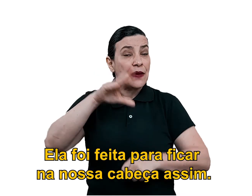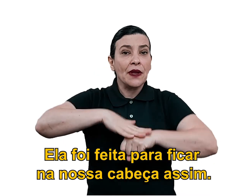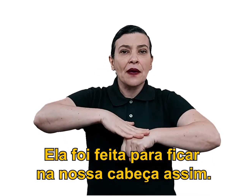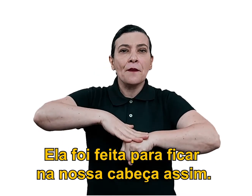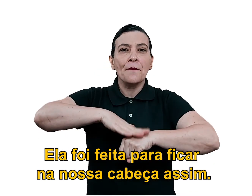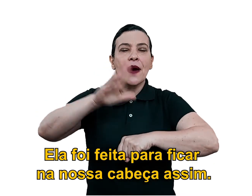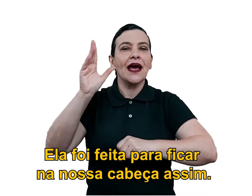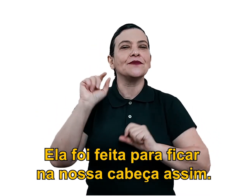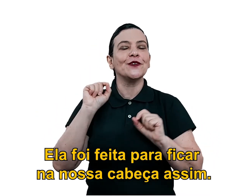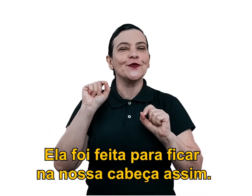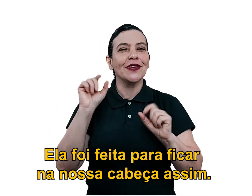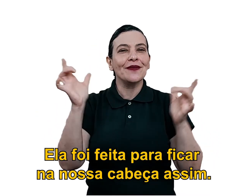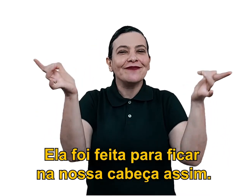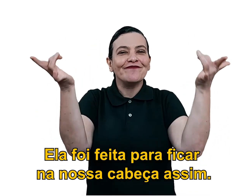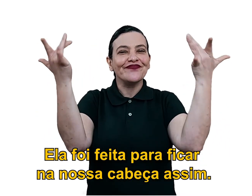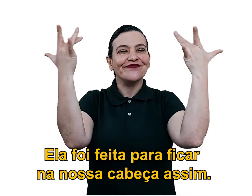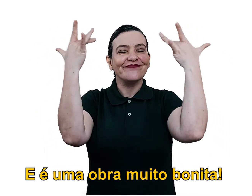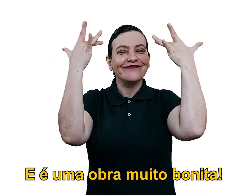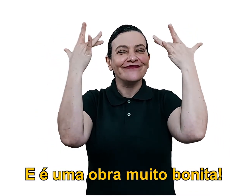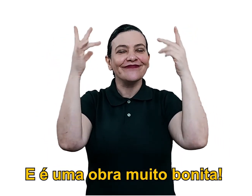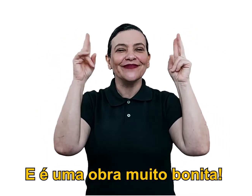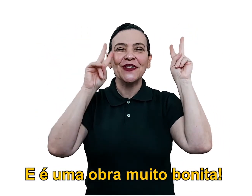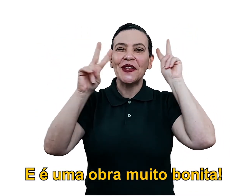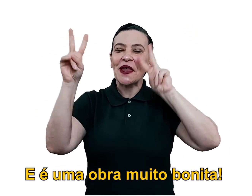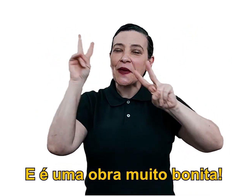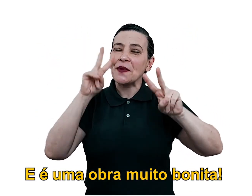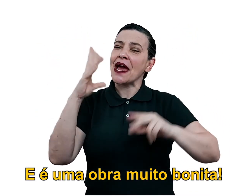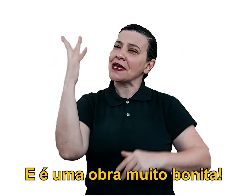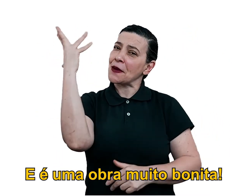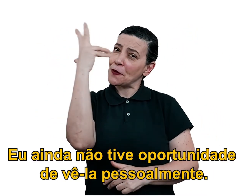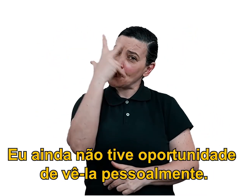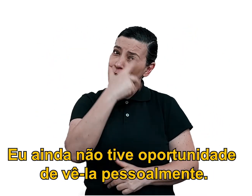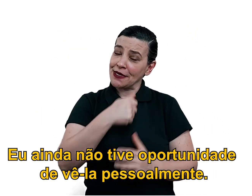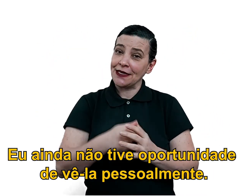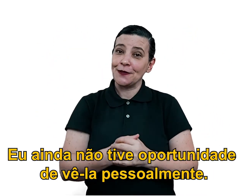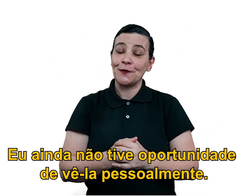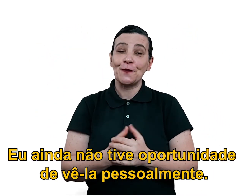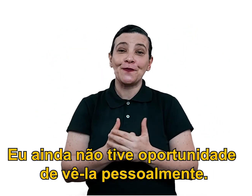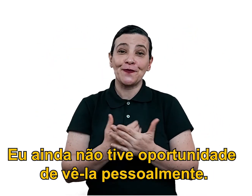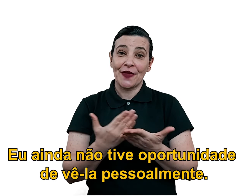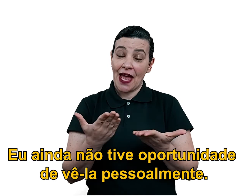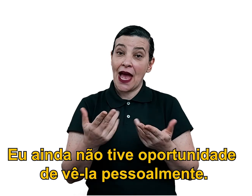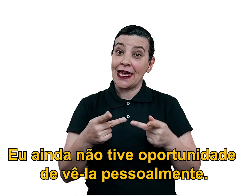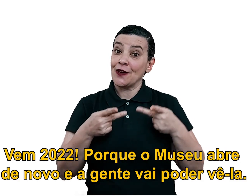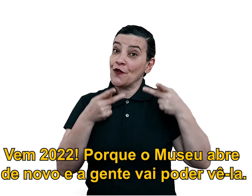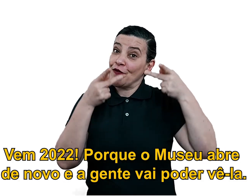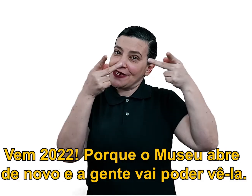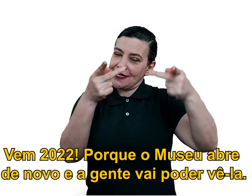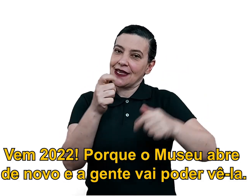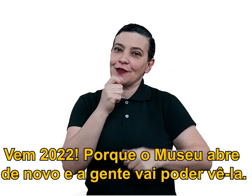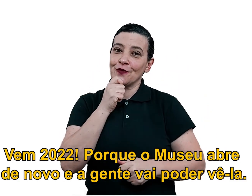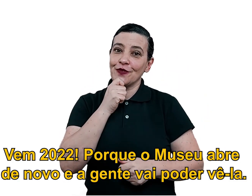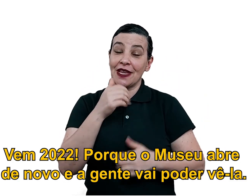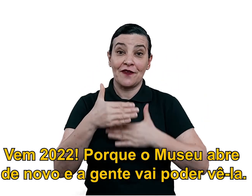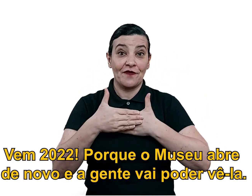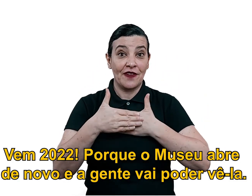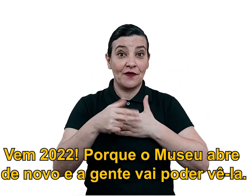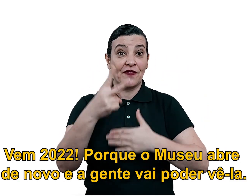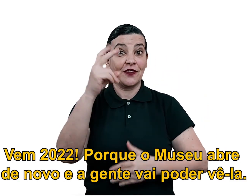ficar na nossa cabeça, assim. E é uma obra muito bonita. Eu ainda não tive a oportunidade de vê-la pessoalmente. Vem em 2022, né? Para o museu abrir de